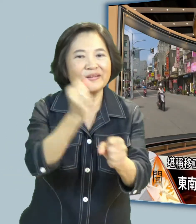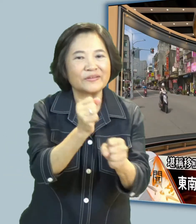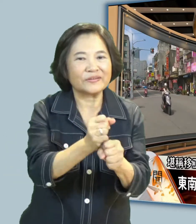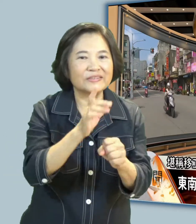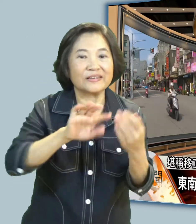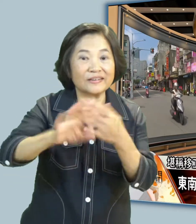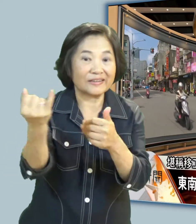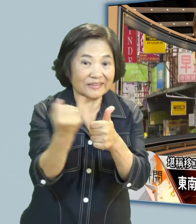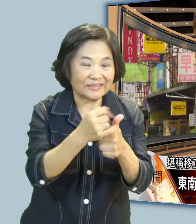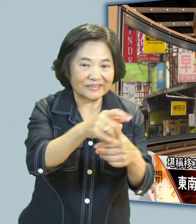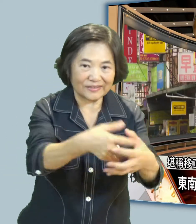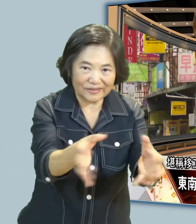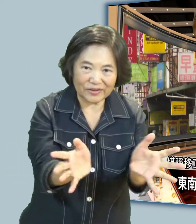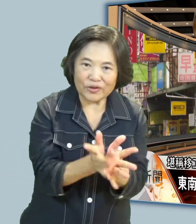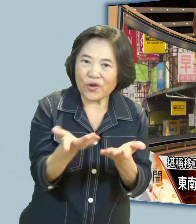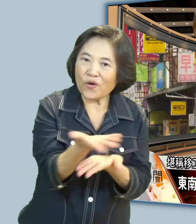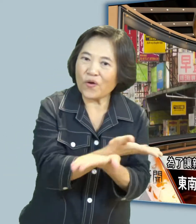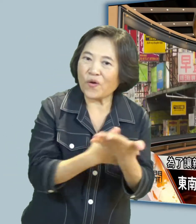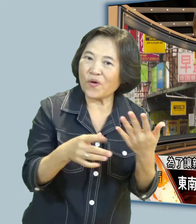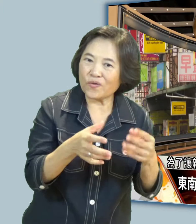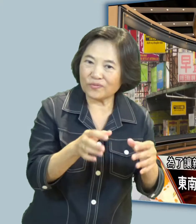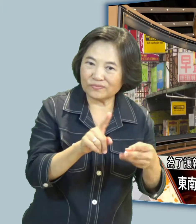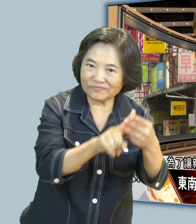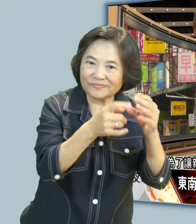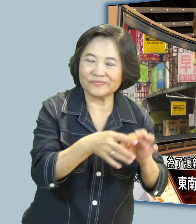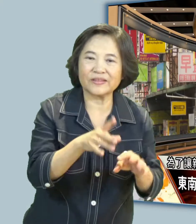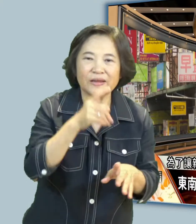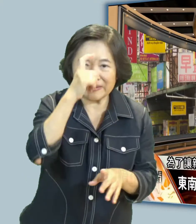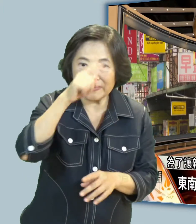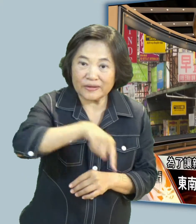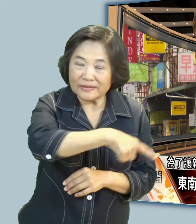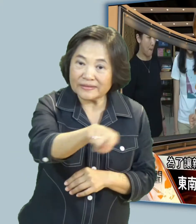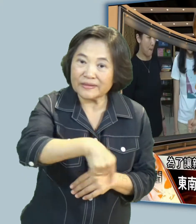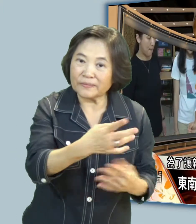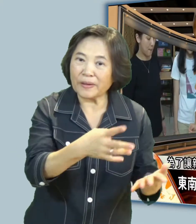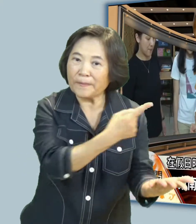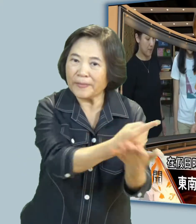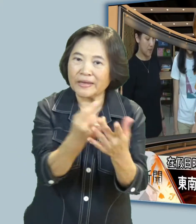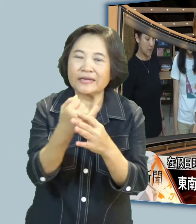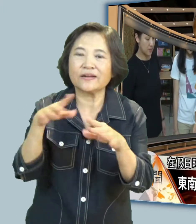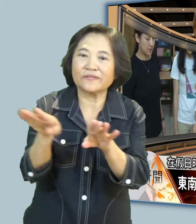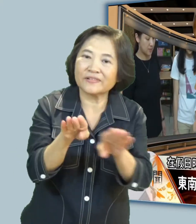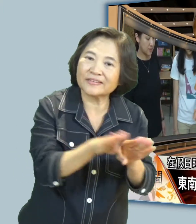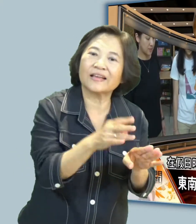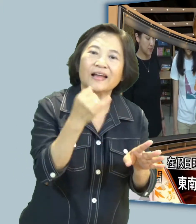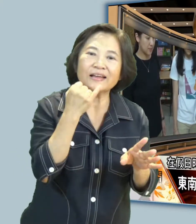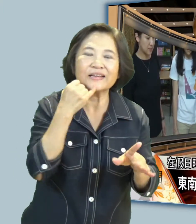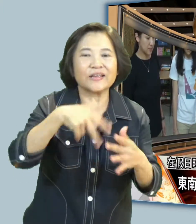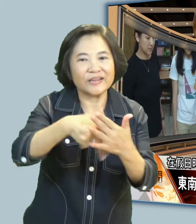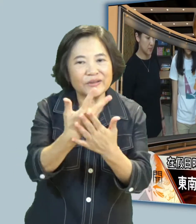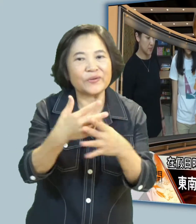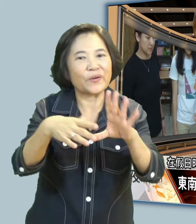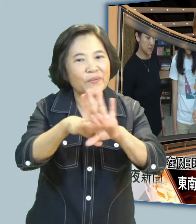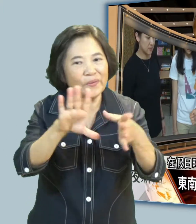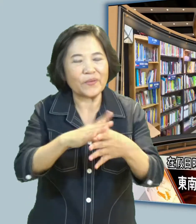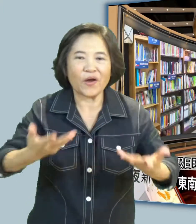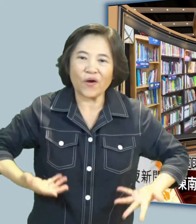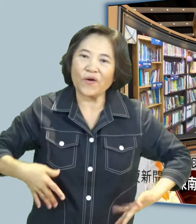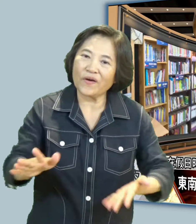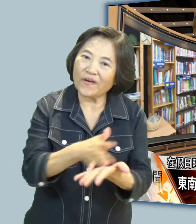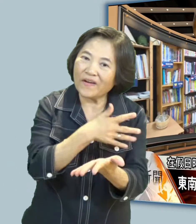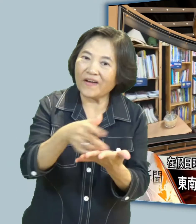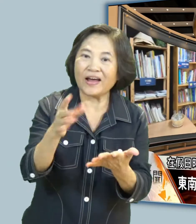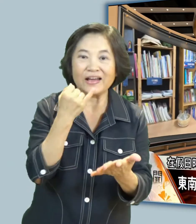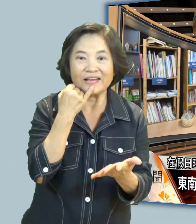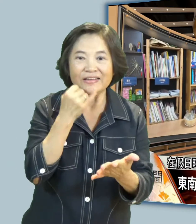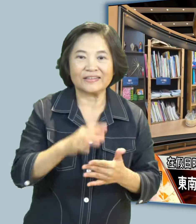国新村民嘅交流中心。为咗为本新村民韩国义工朋友第两个时节，有韩卡多嘅义务